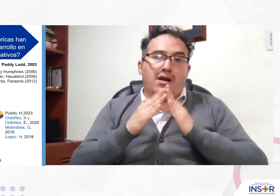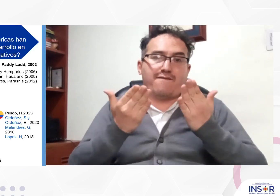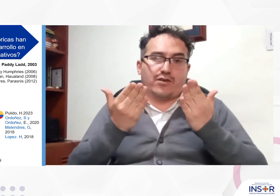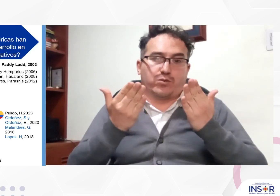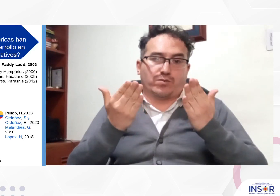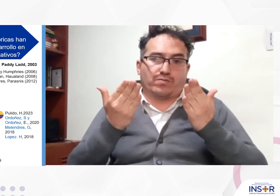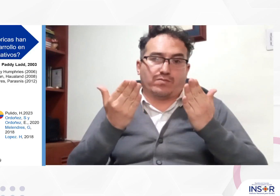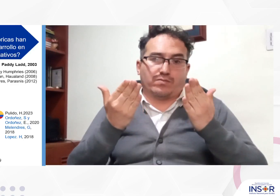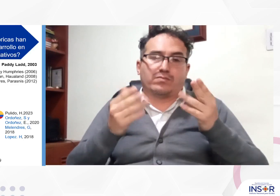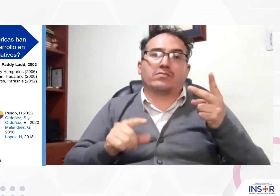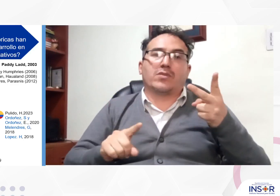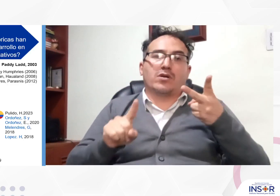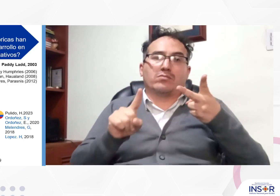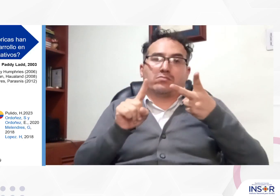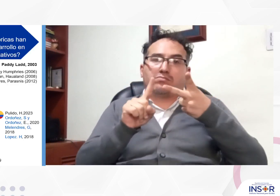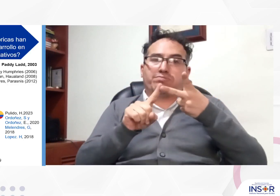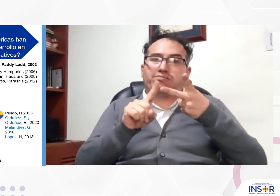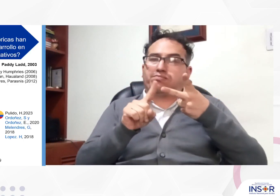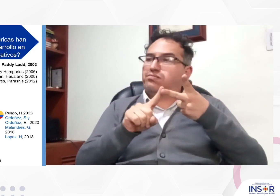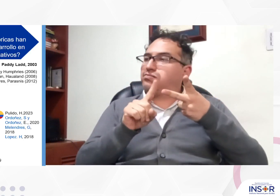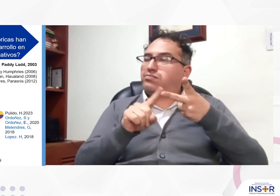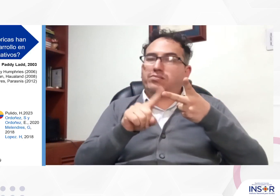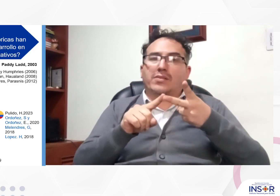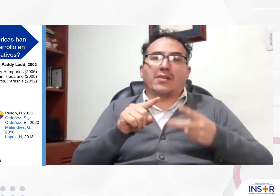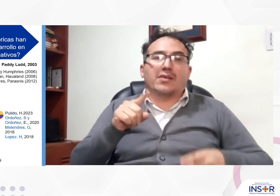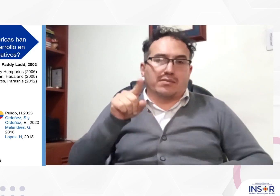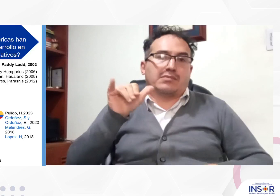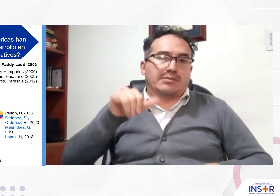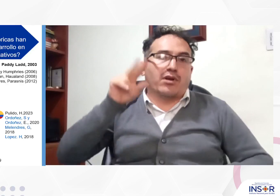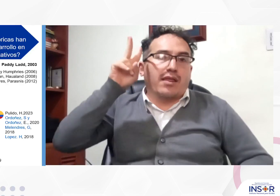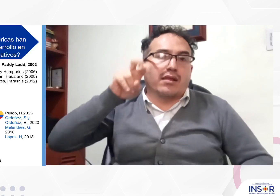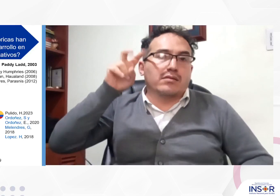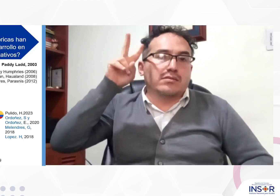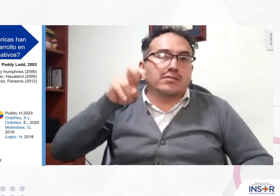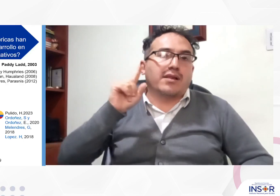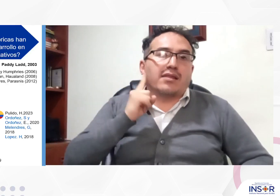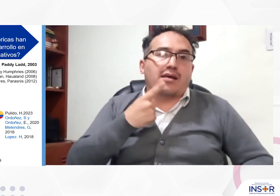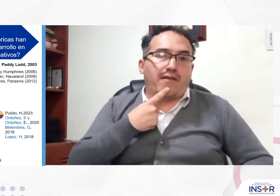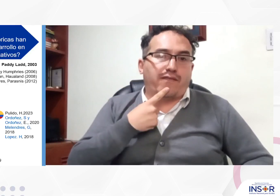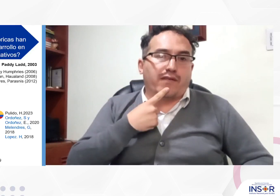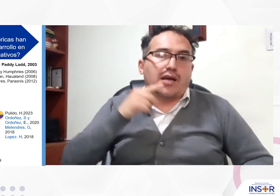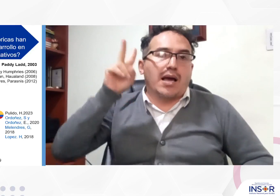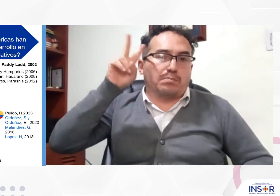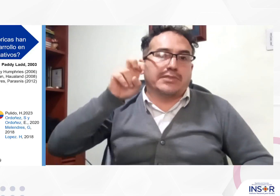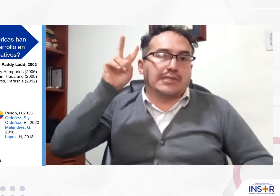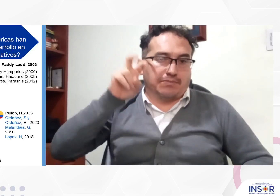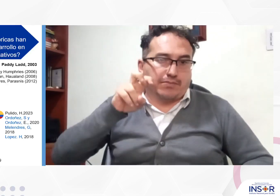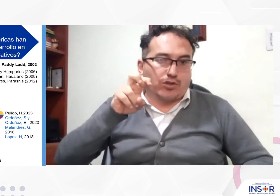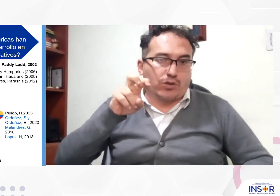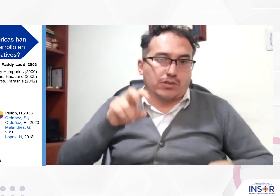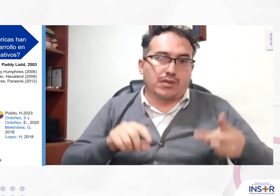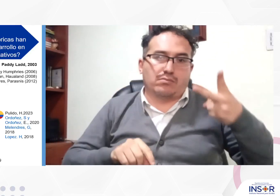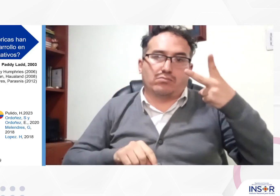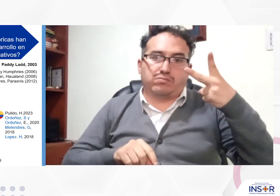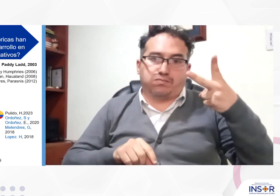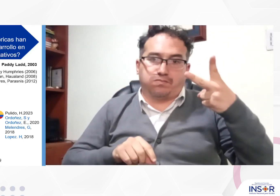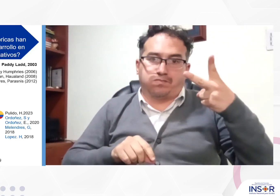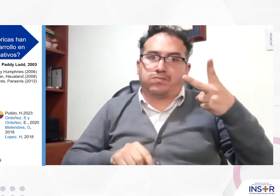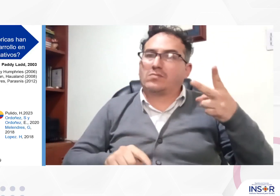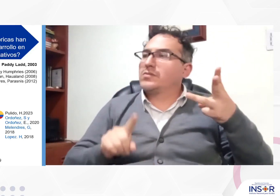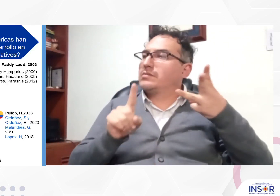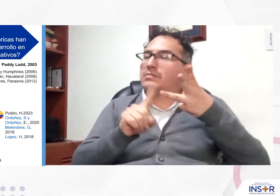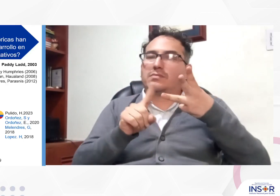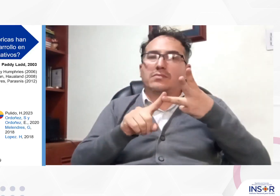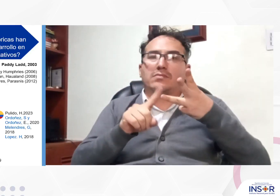hablan de cultura sorda, hay un libro de cultura sorda, hay otra referencia sobre epistemologías